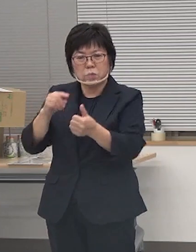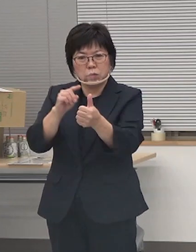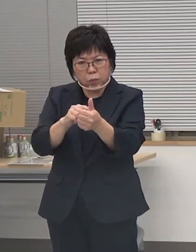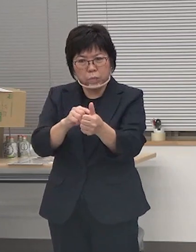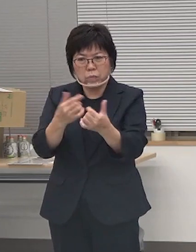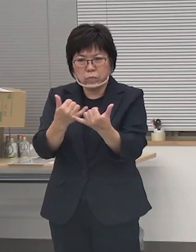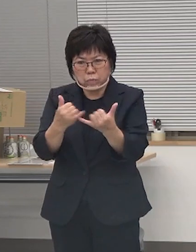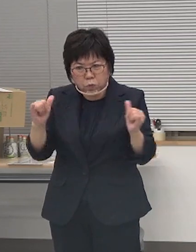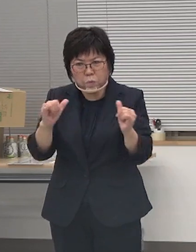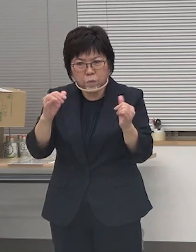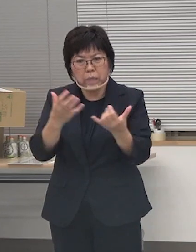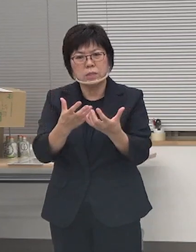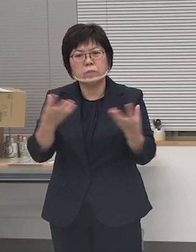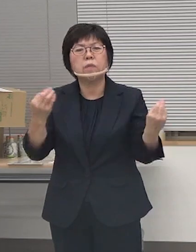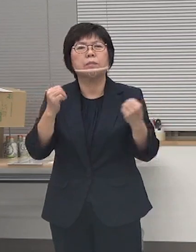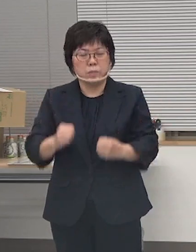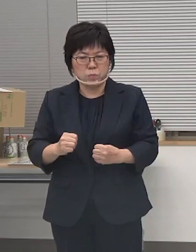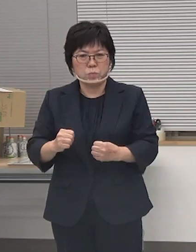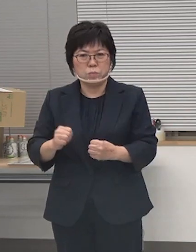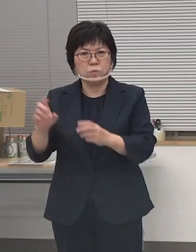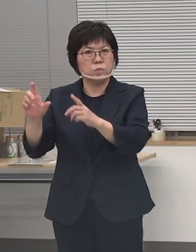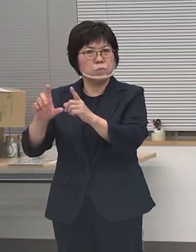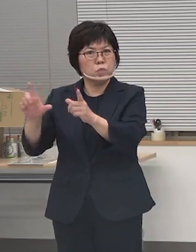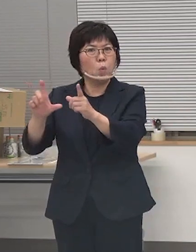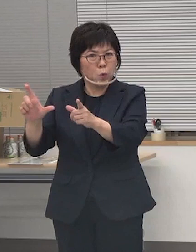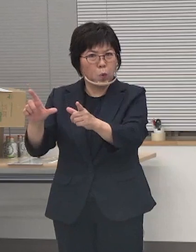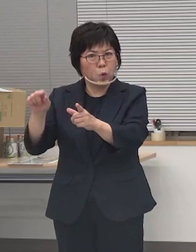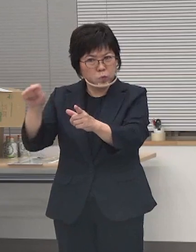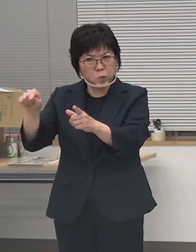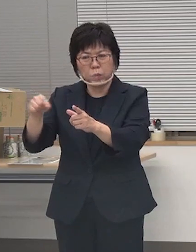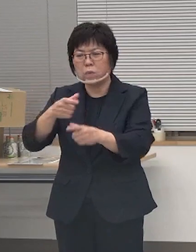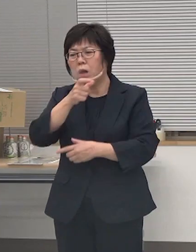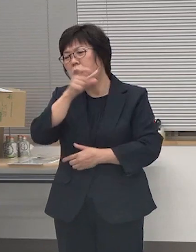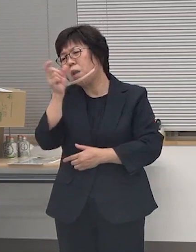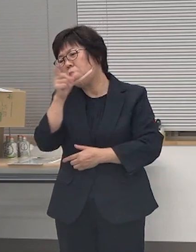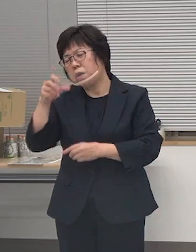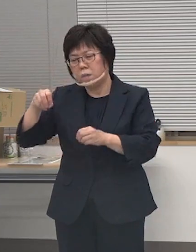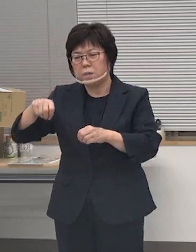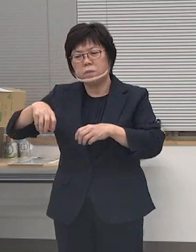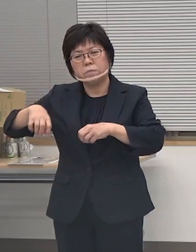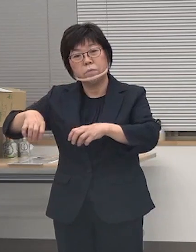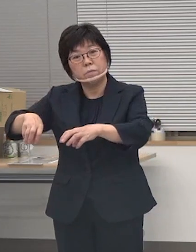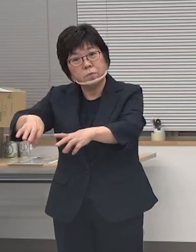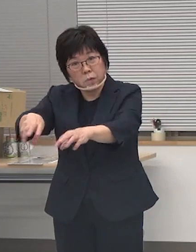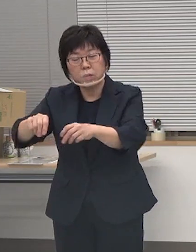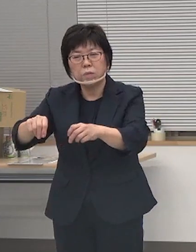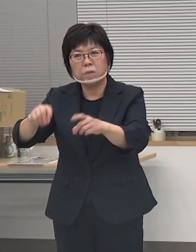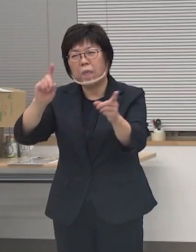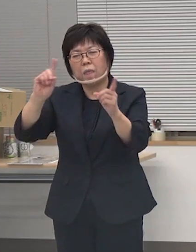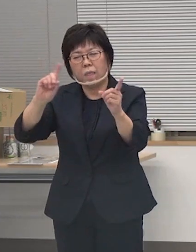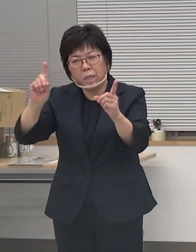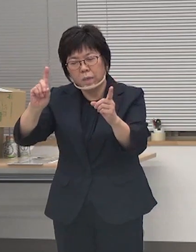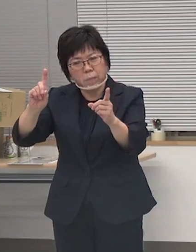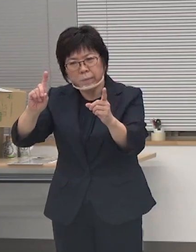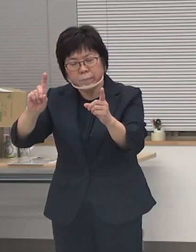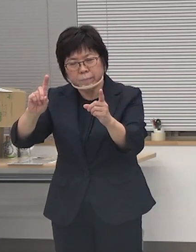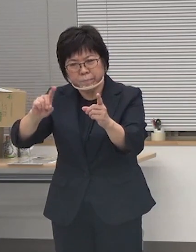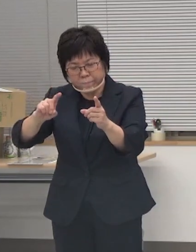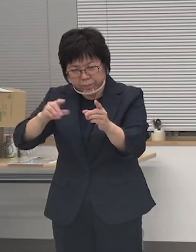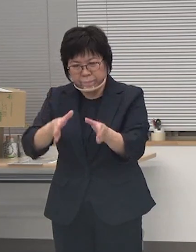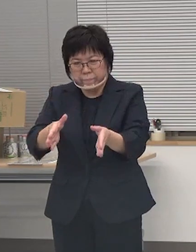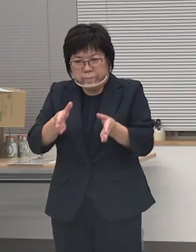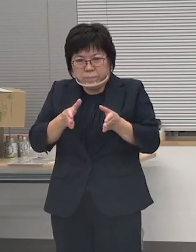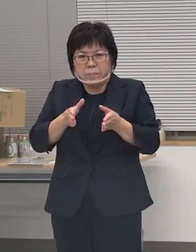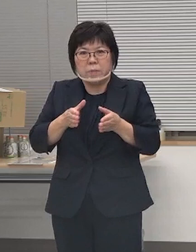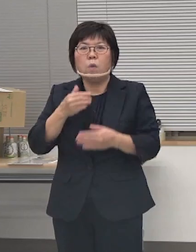多くを占めています。東京の繁華街での外出は可能な限り避けて、しばらくの間避